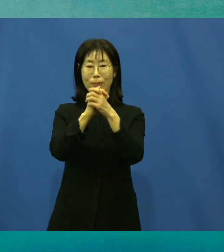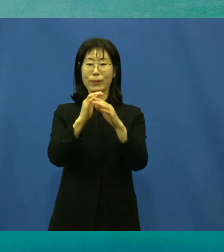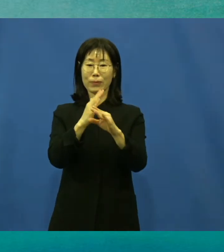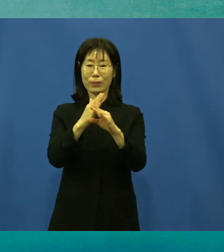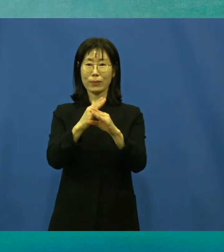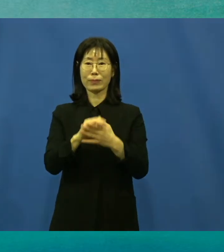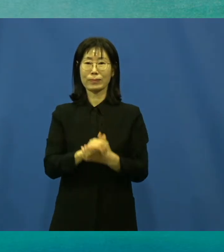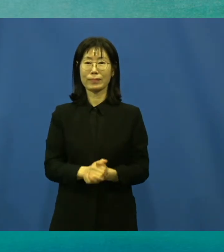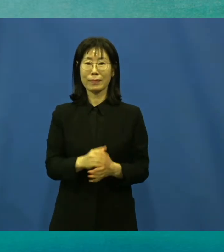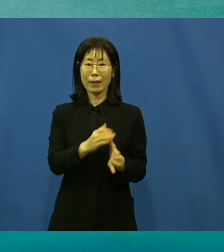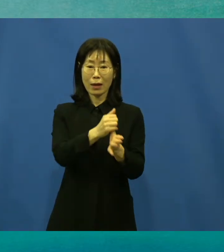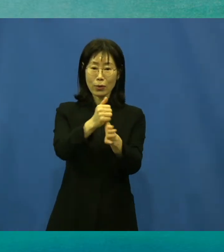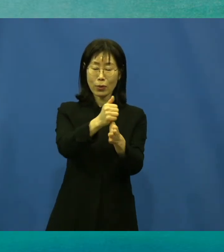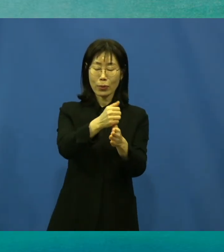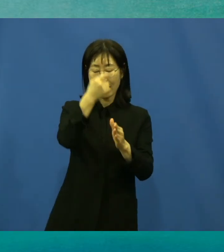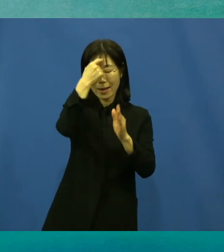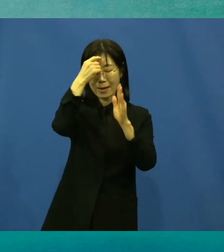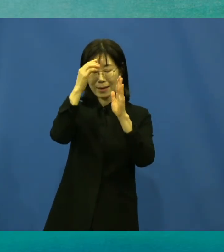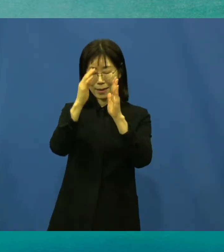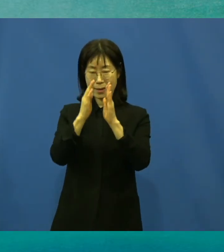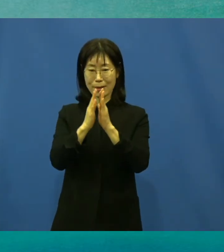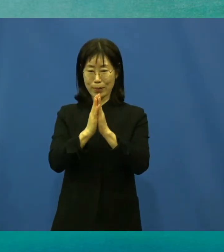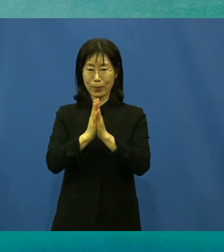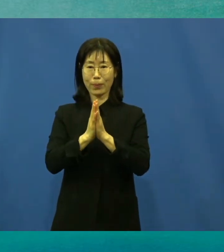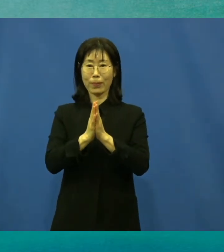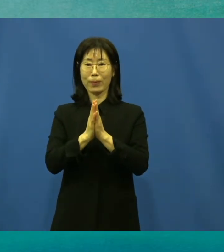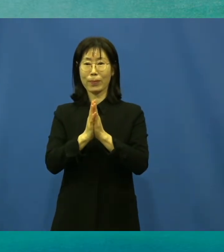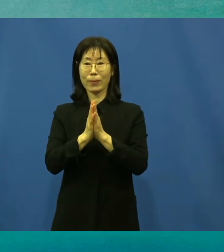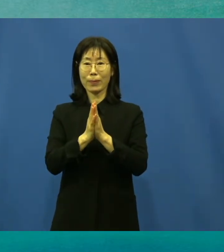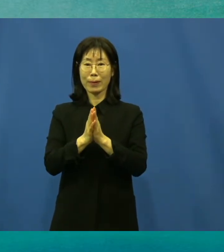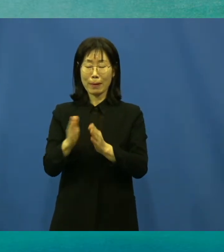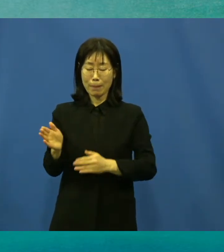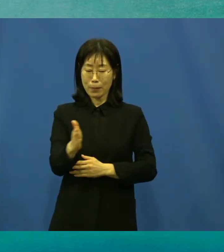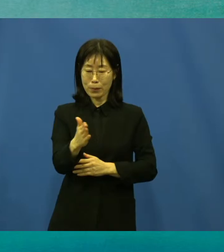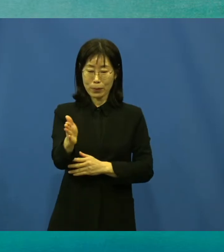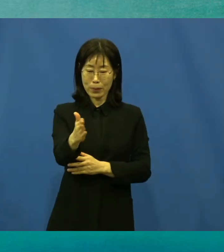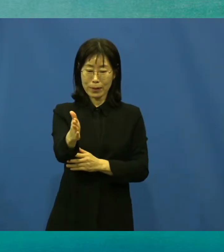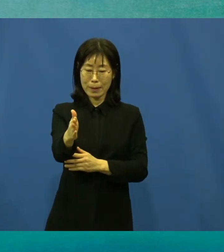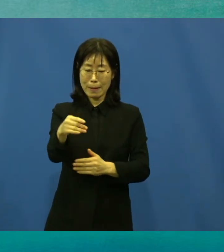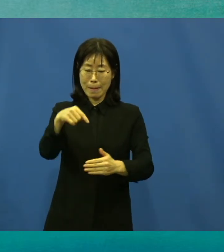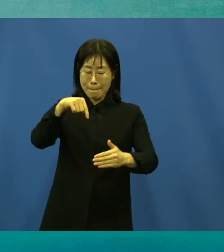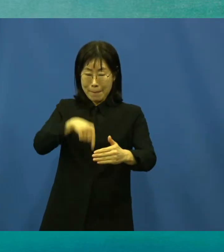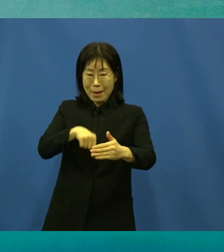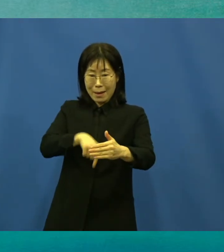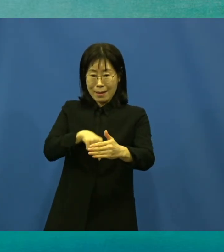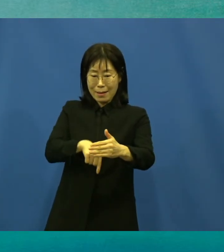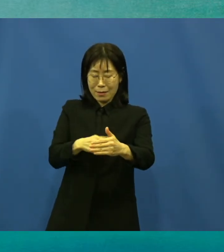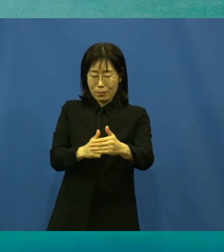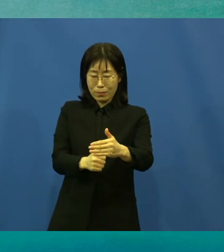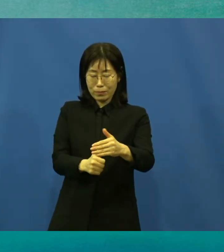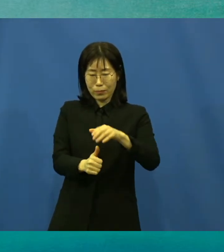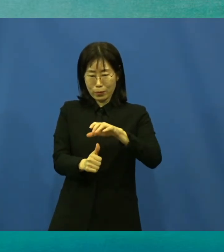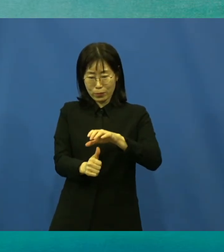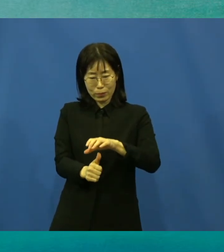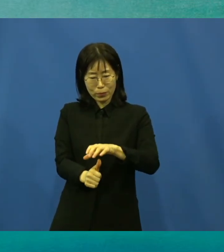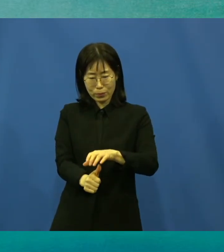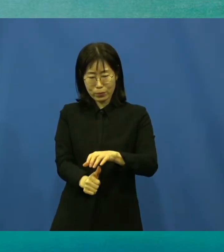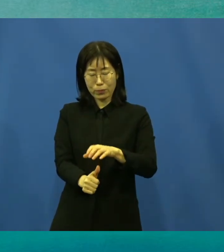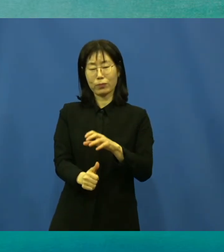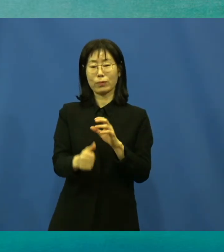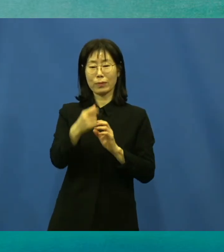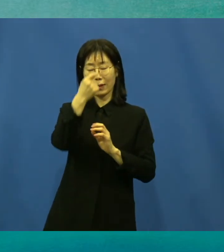자, 요나가 기도했다. 또 요나가 뱃속에서 물고기 뱃속에서 기도했다. 이 단면적으로만